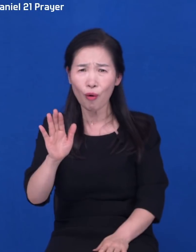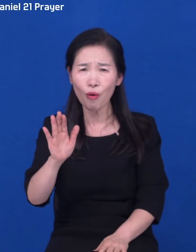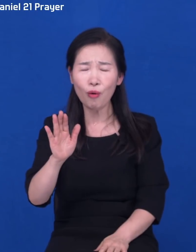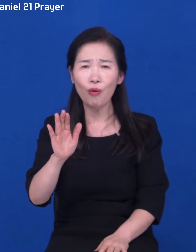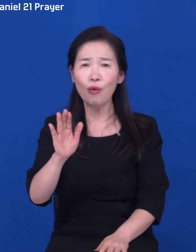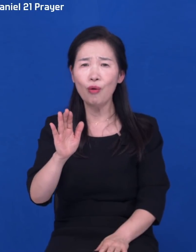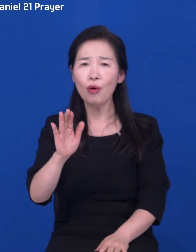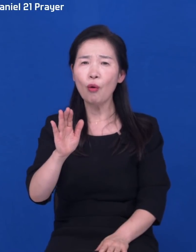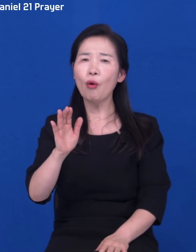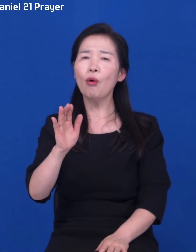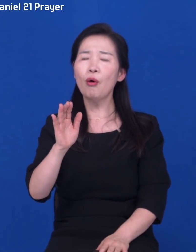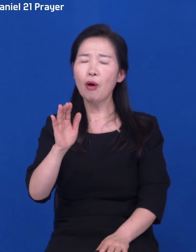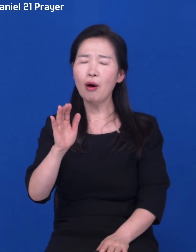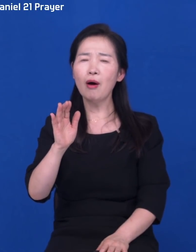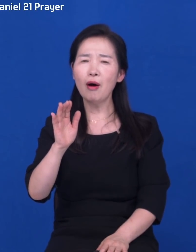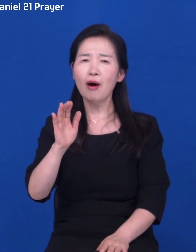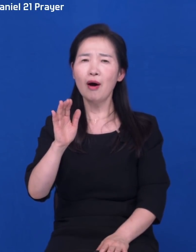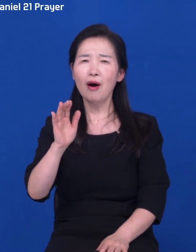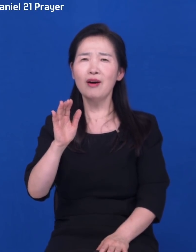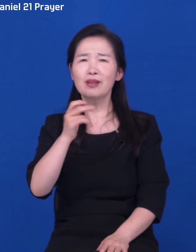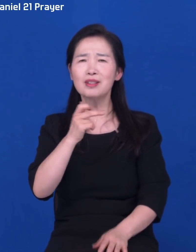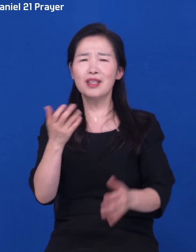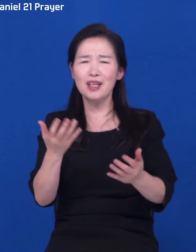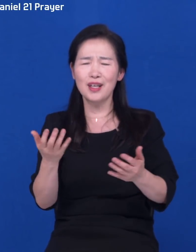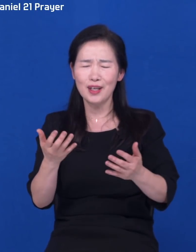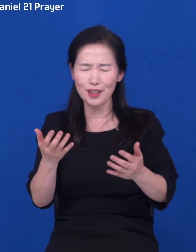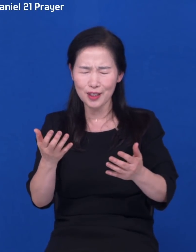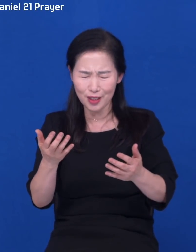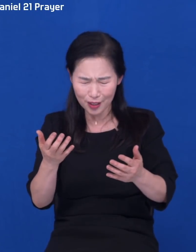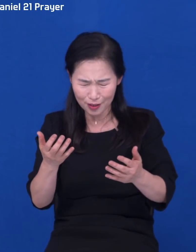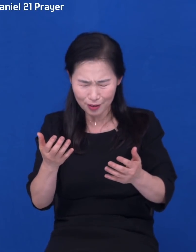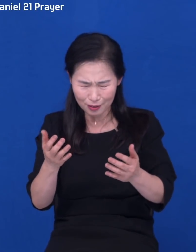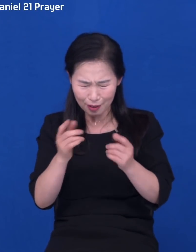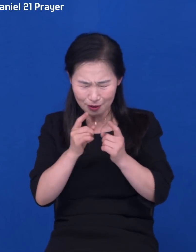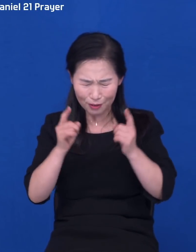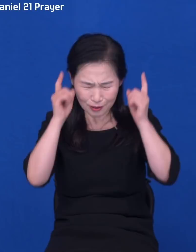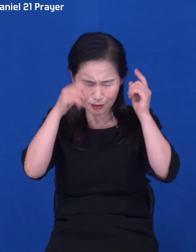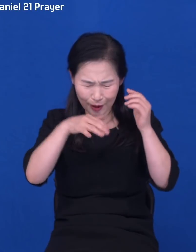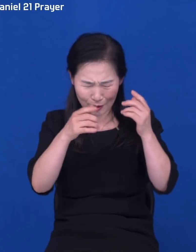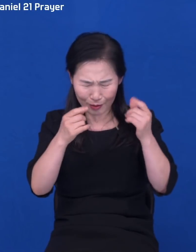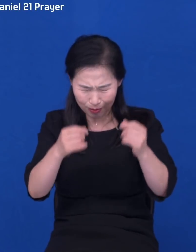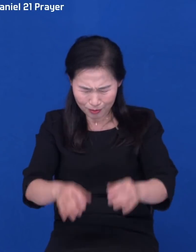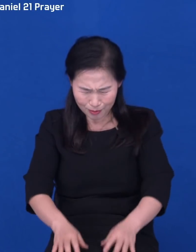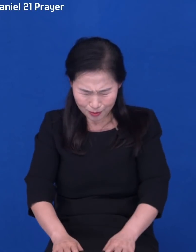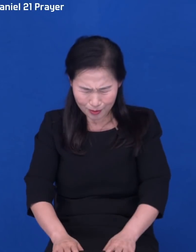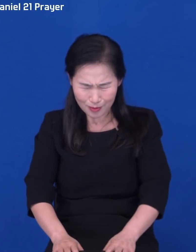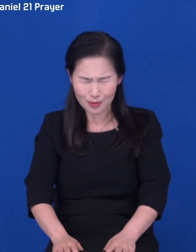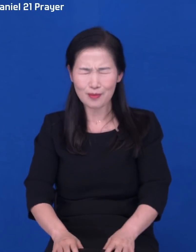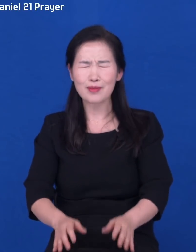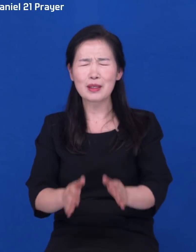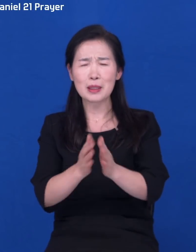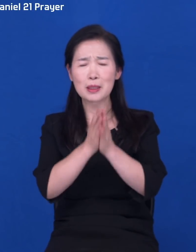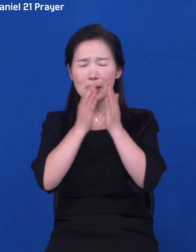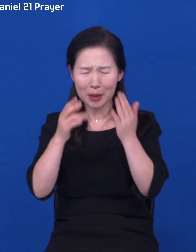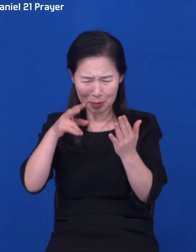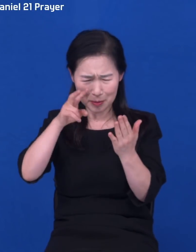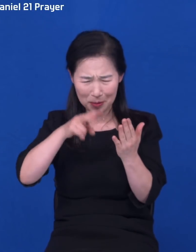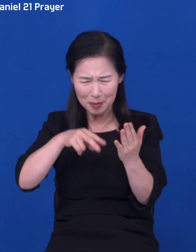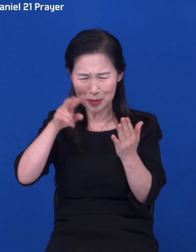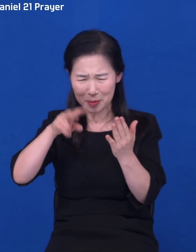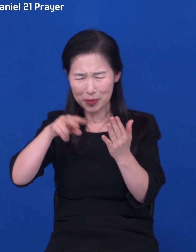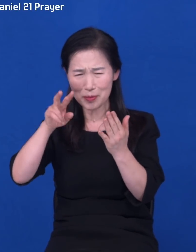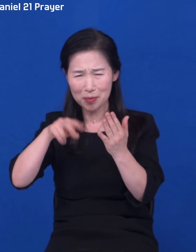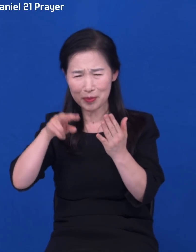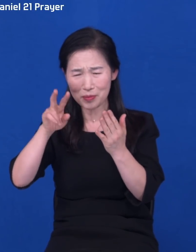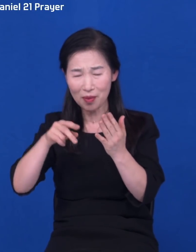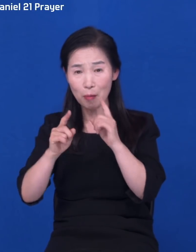그래서 큰일 났다. 나 지옥인 것 같은데 어떻게 해야 되지? 하고 책을 읽었는데 너무나 감사하게 말씀이 계속